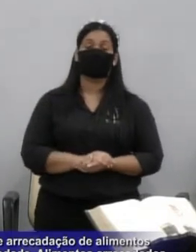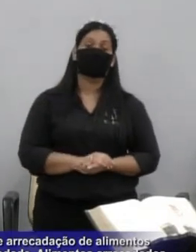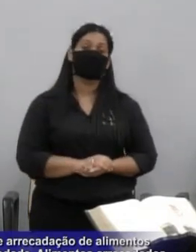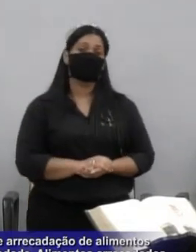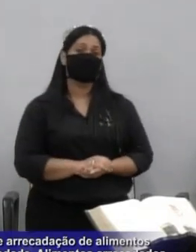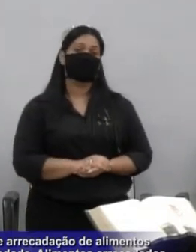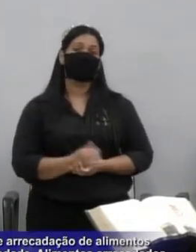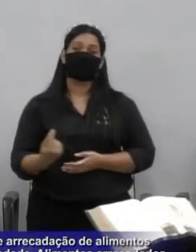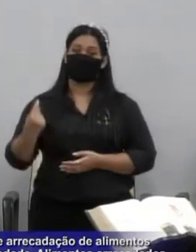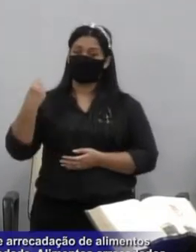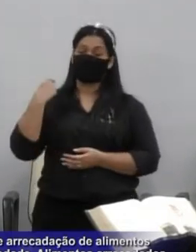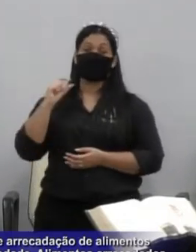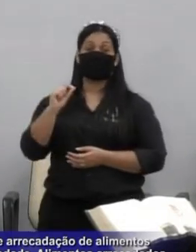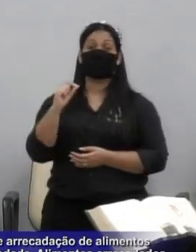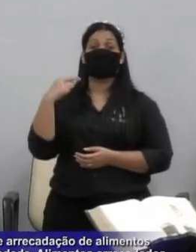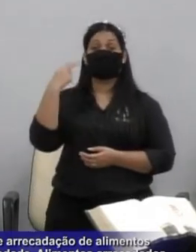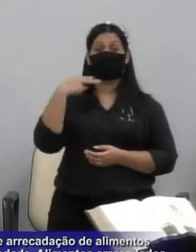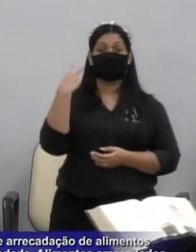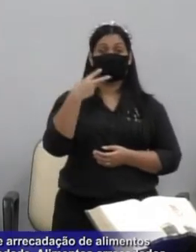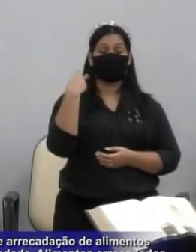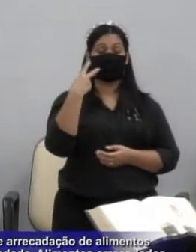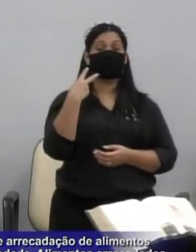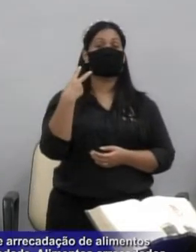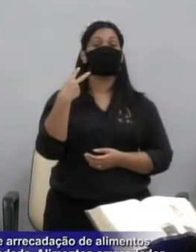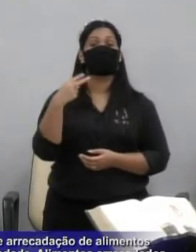recentemente o doutor Renato Pupo me